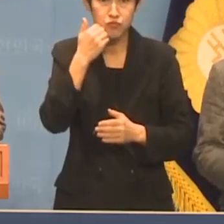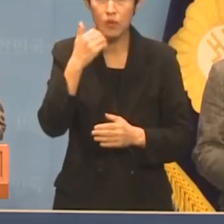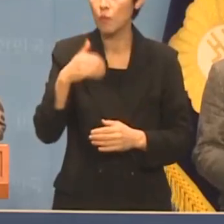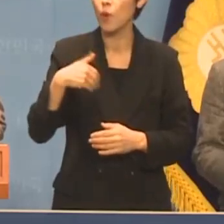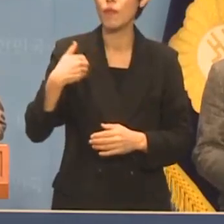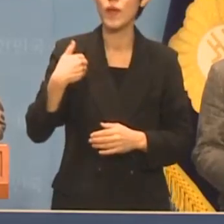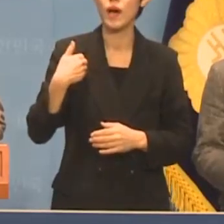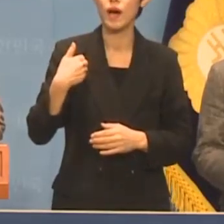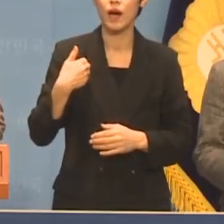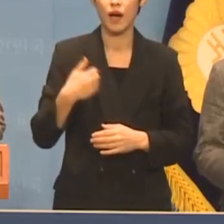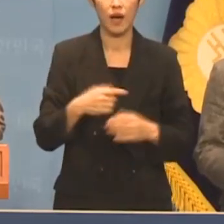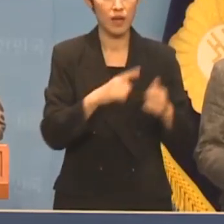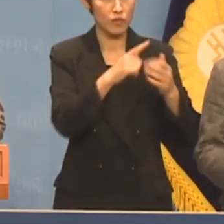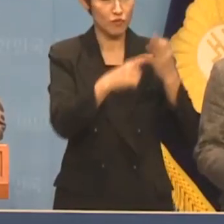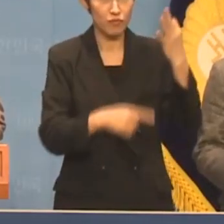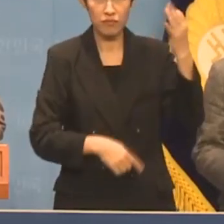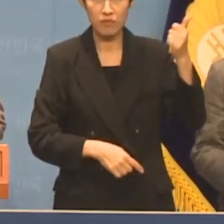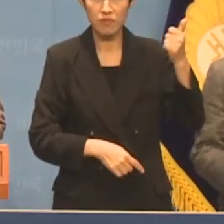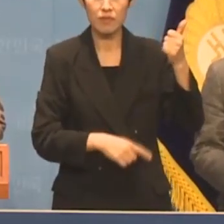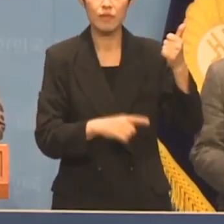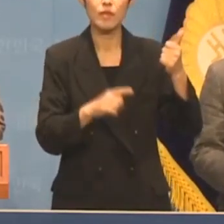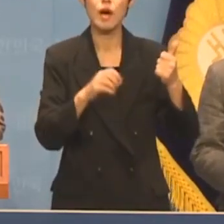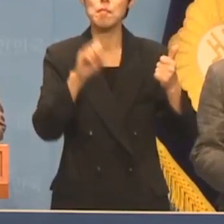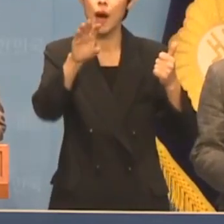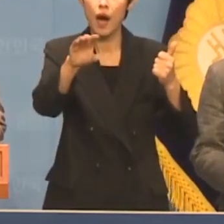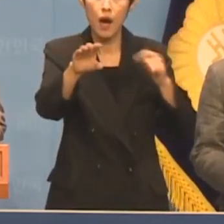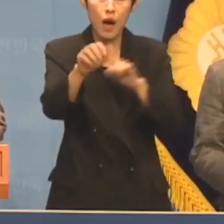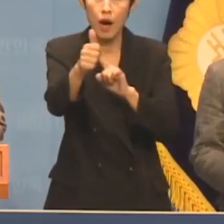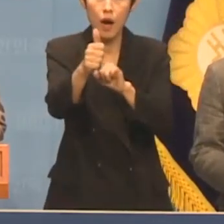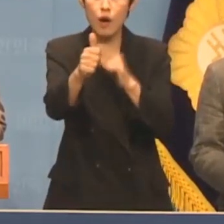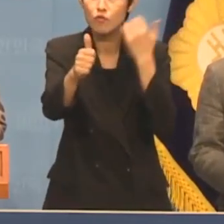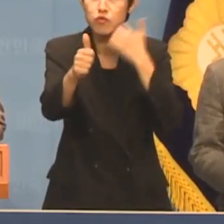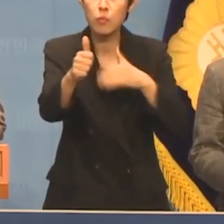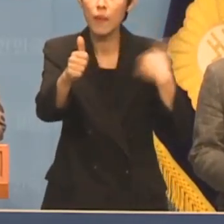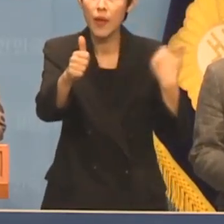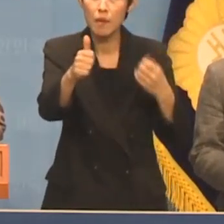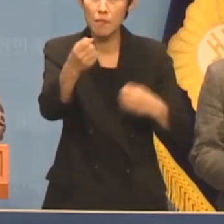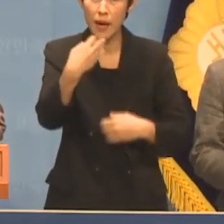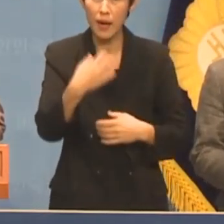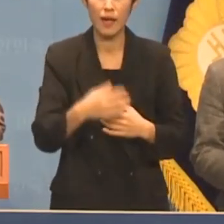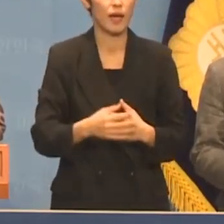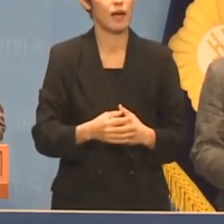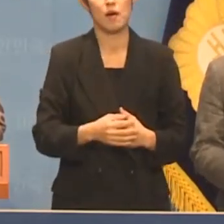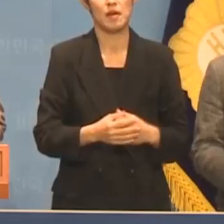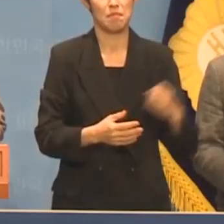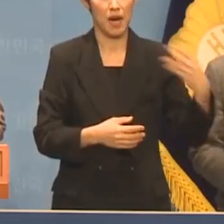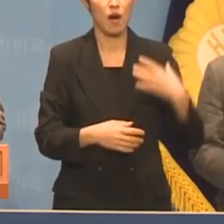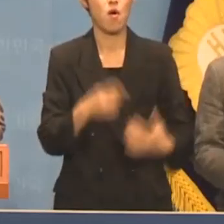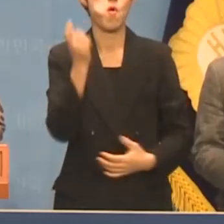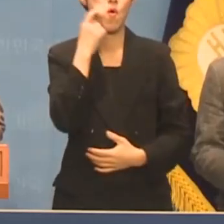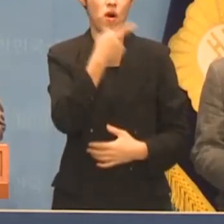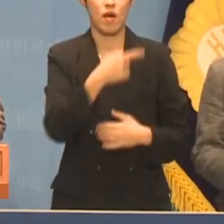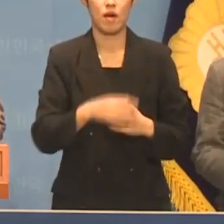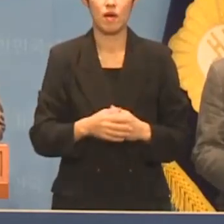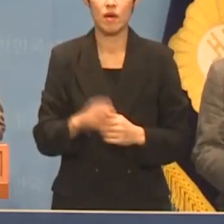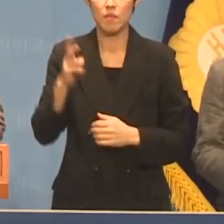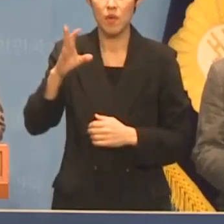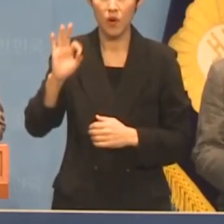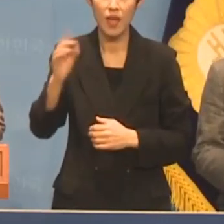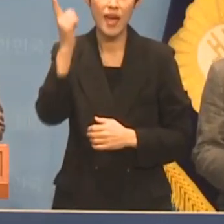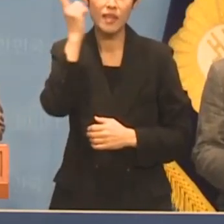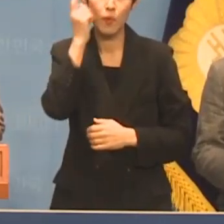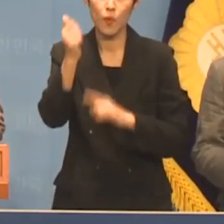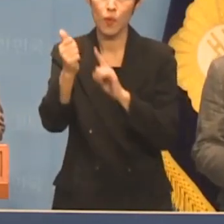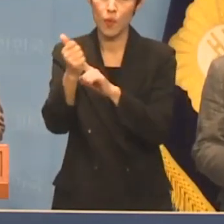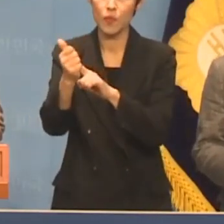몰랐다는 것은 새빨간 거짓입니다. 윤석열의 거짓을 완벽하게 입증할 증거가 명태균의